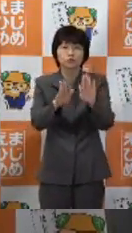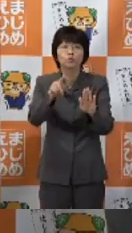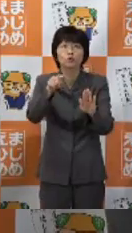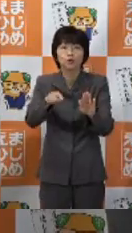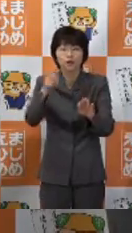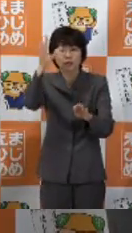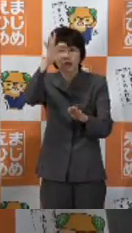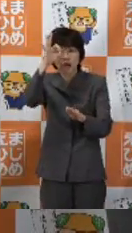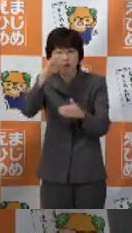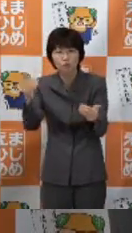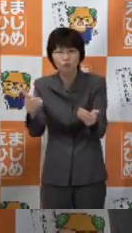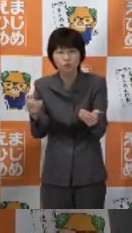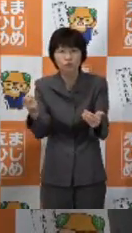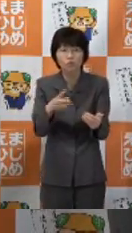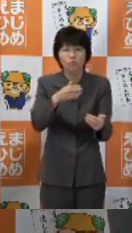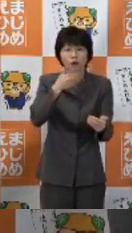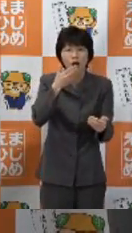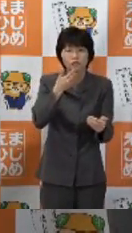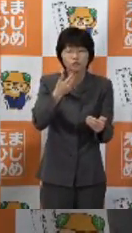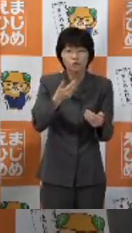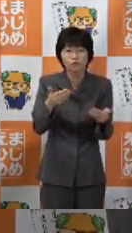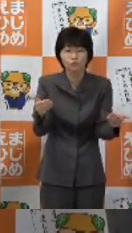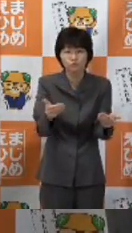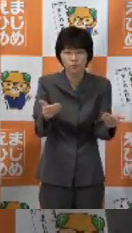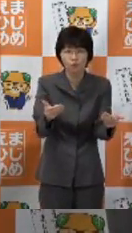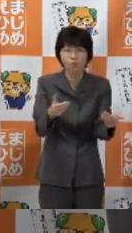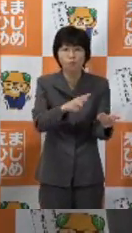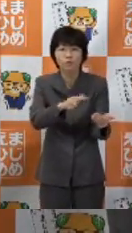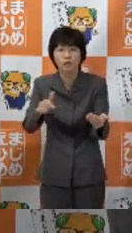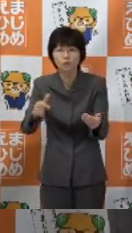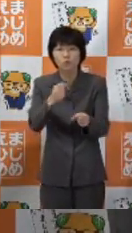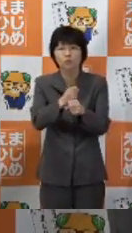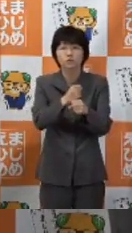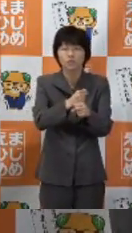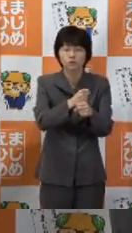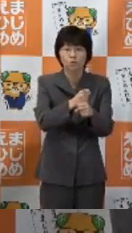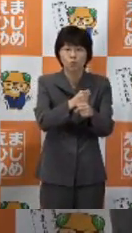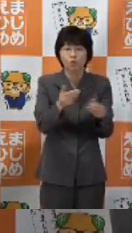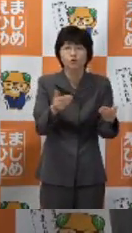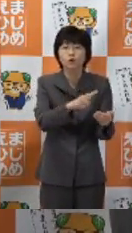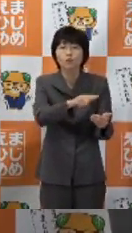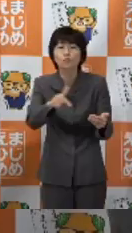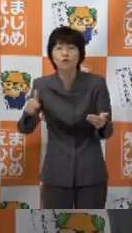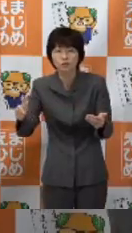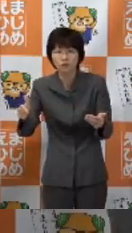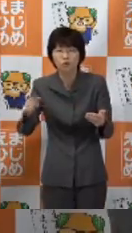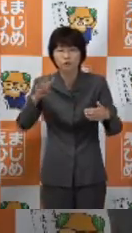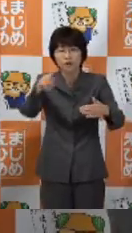新型ポロある種の関西発中でて観光業が